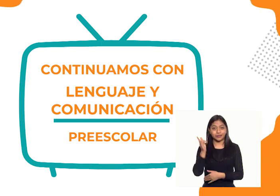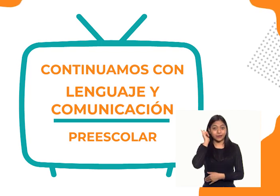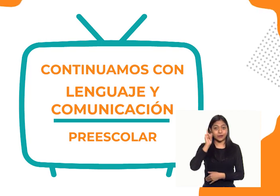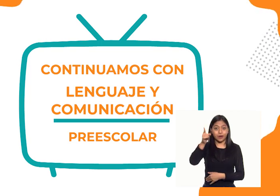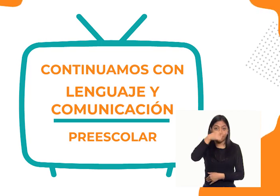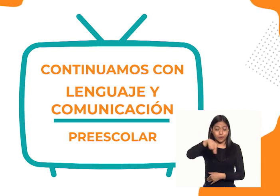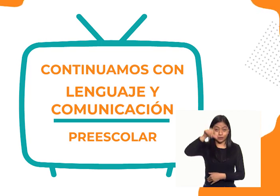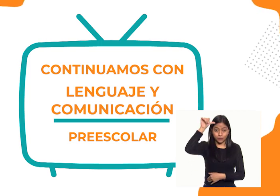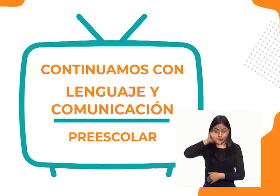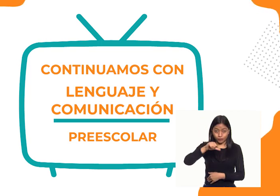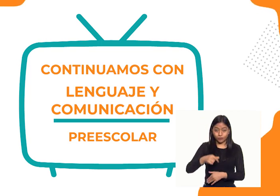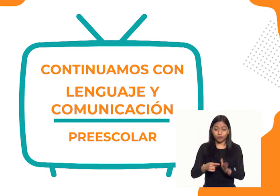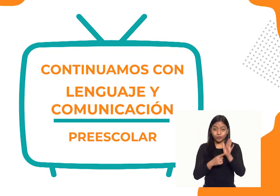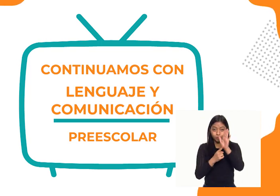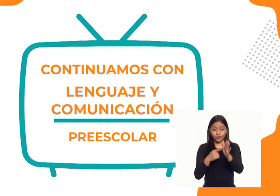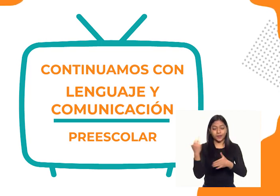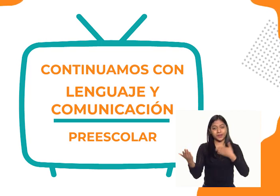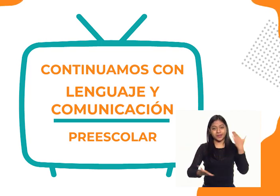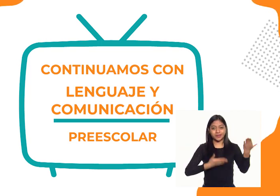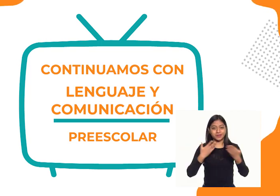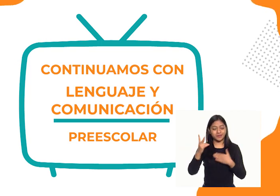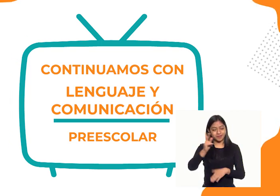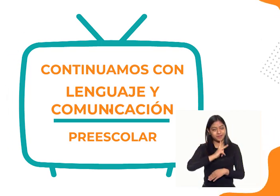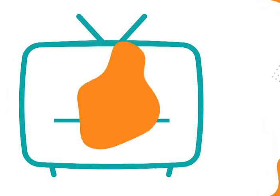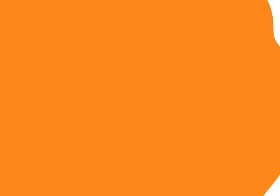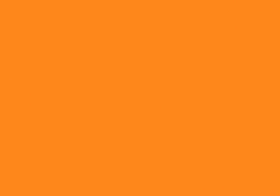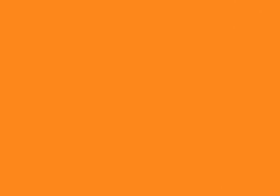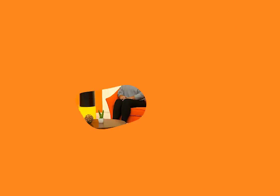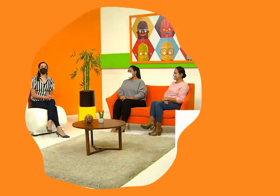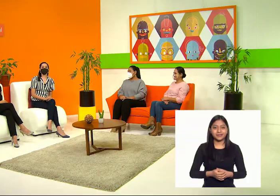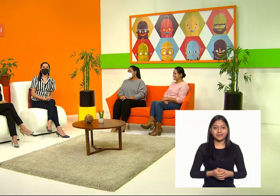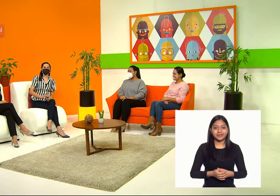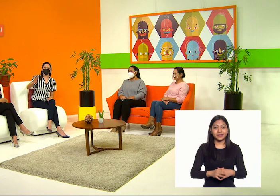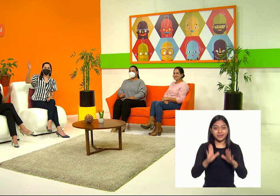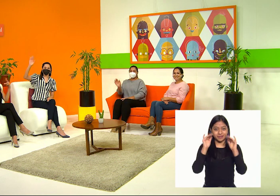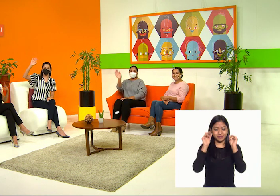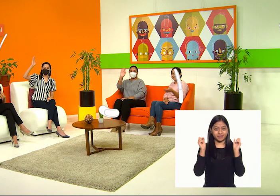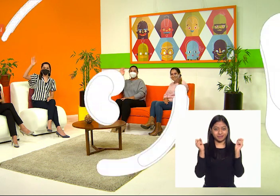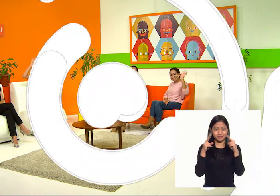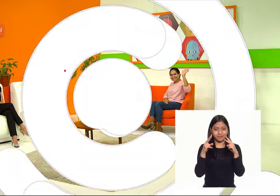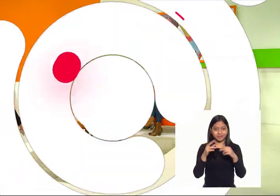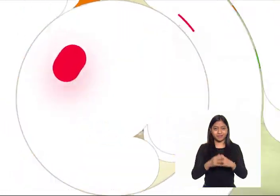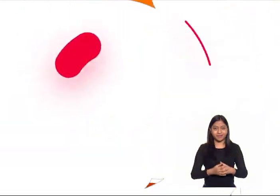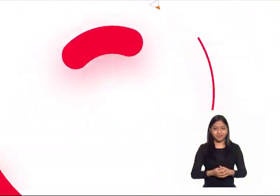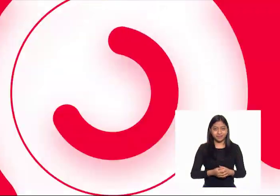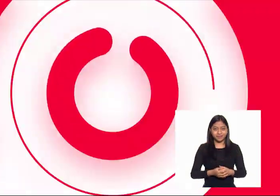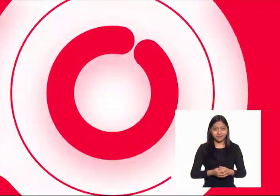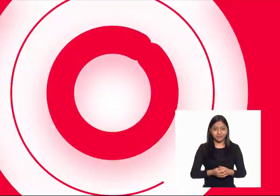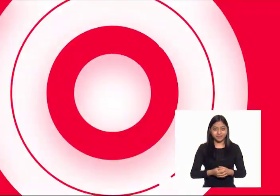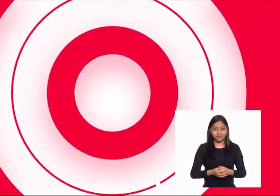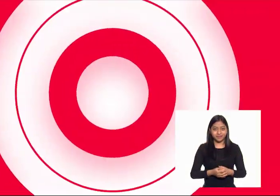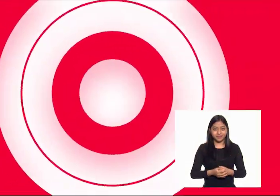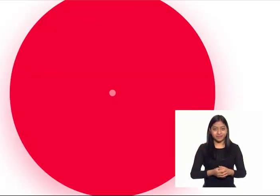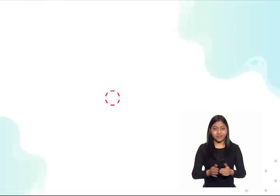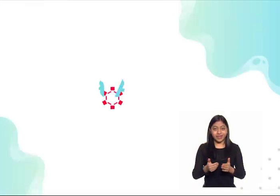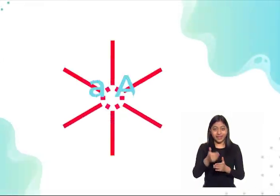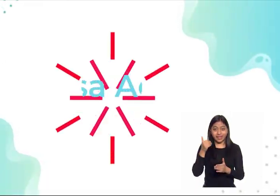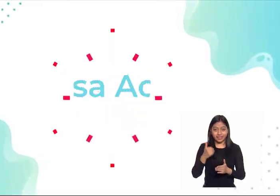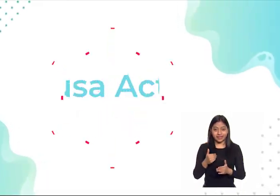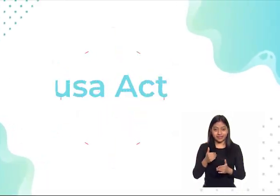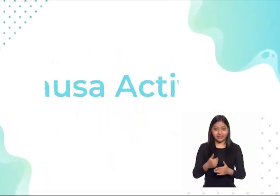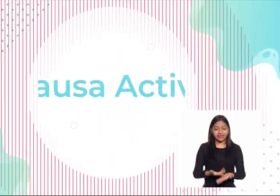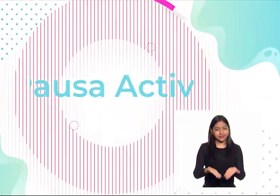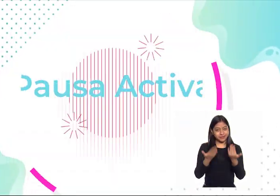que hayan disfrutado este programa tanto como nosotras. ¡Hasta pronto! Pero antes de irnos, vamos